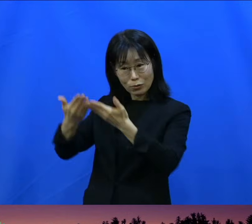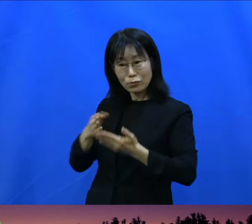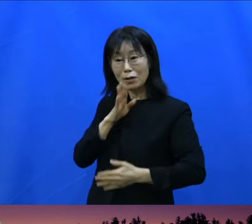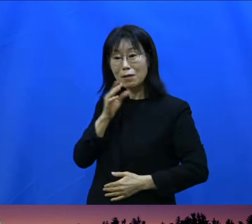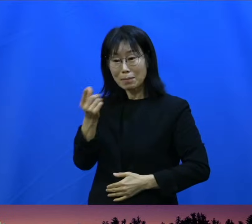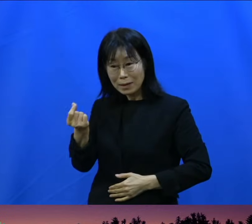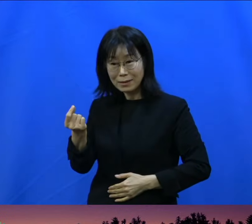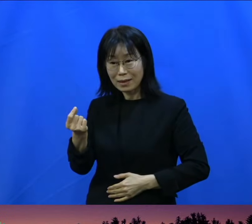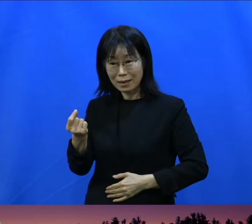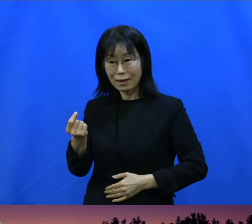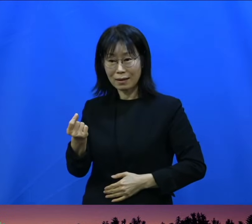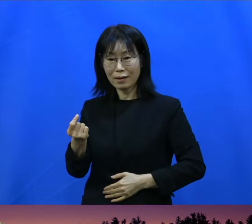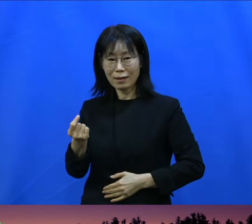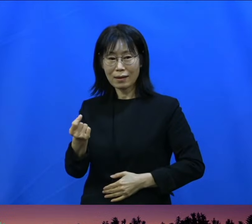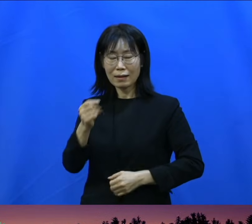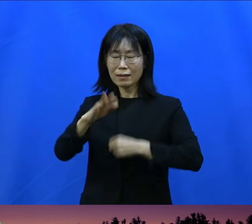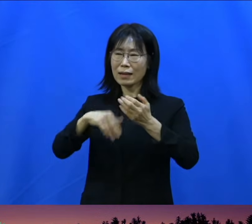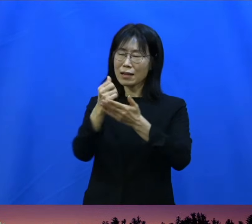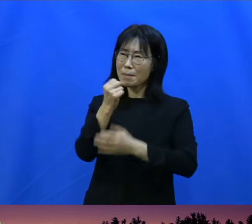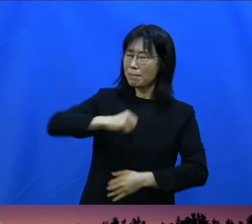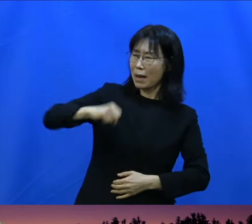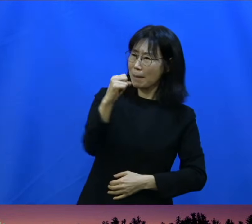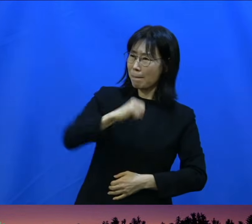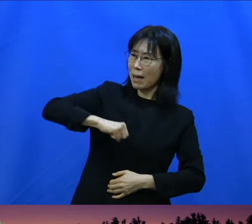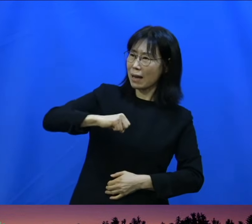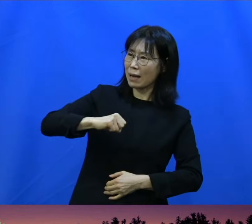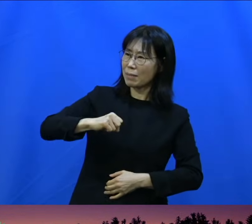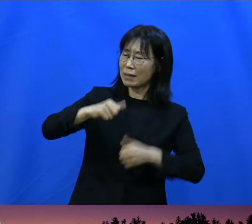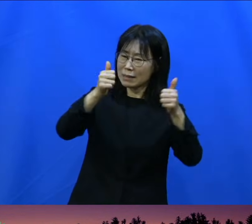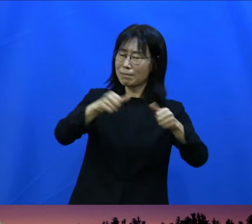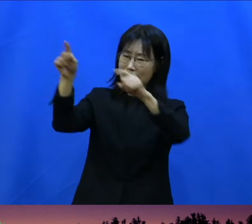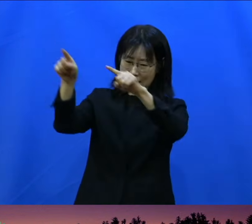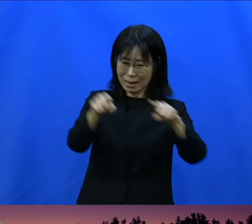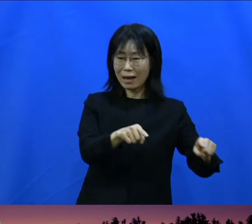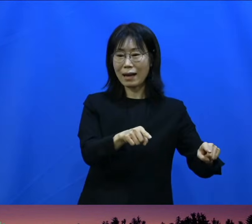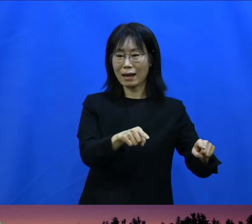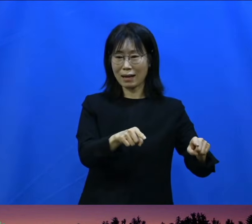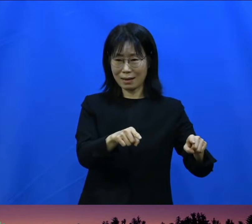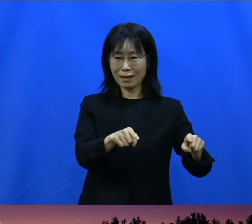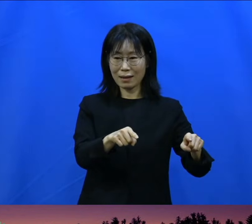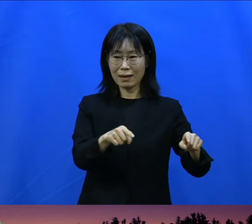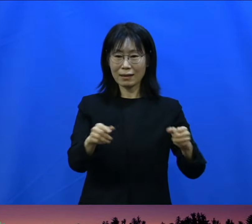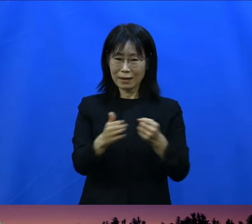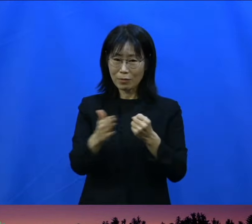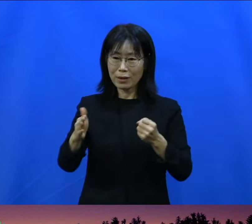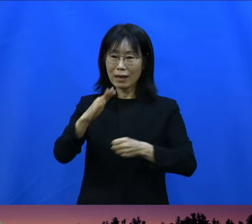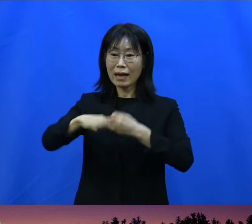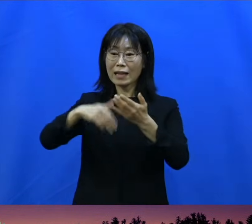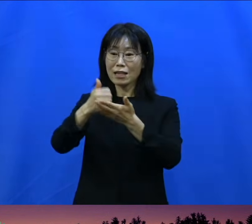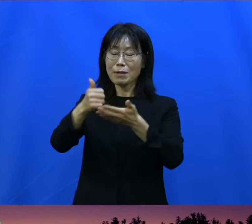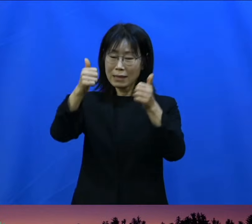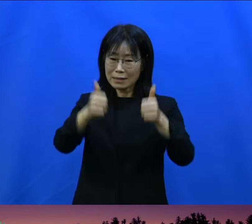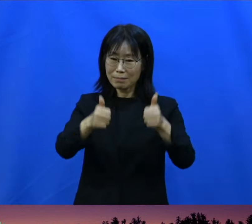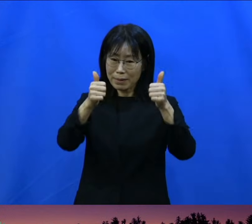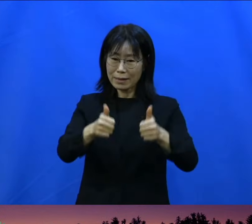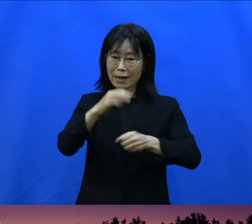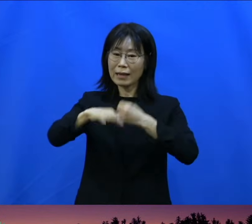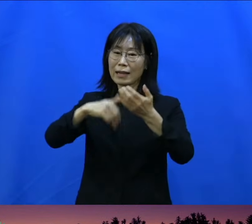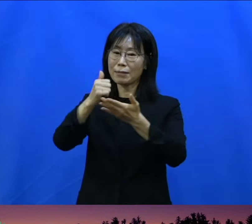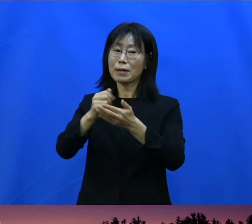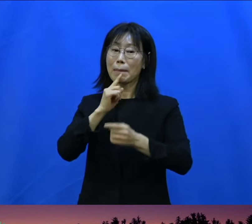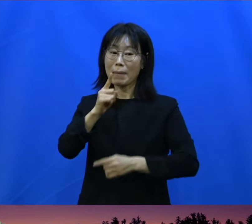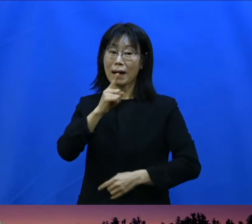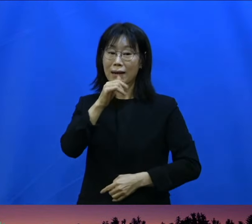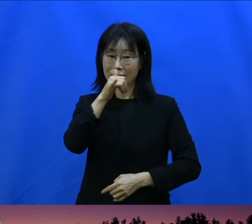얘기할 때 사랑의 하나님이라는 표현을 늘 써죠. 우리가 입에 익었어요. 근데 여러분 좀 더 정확한